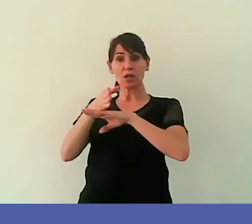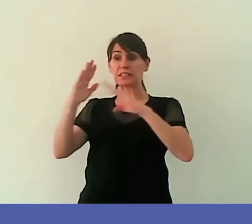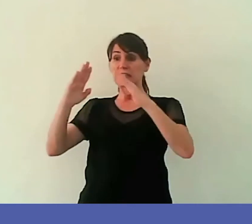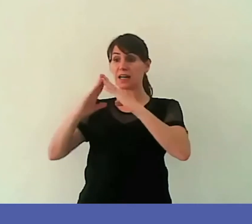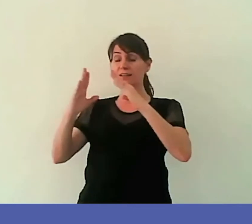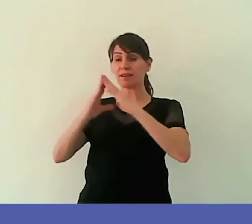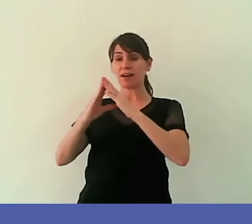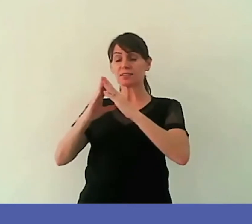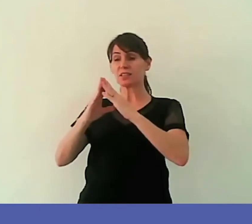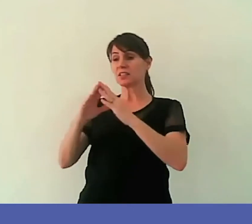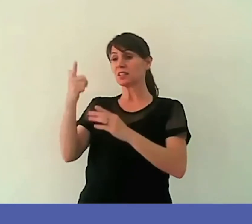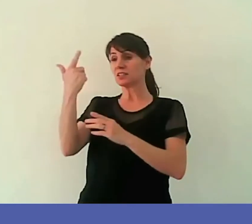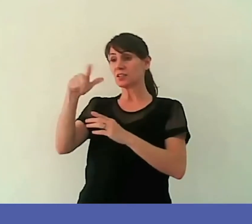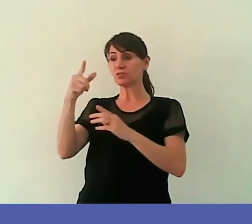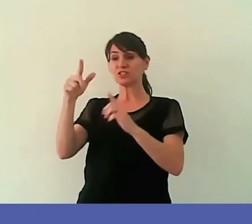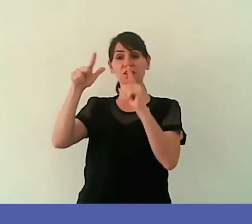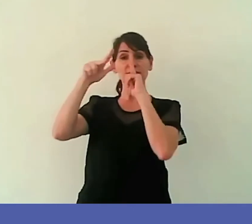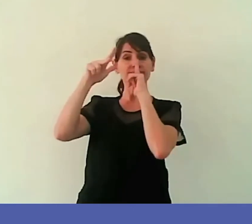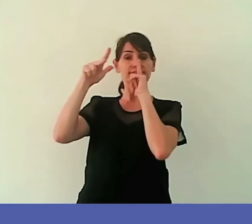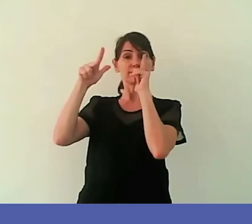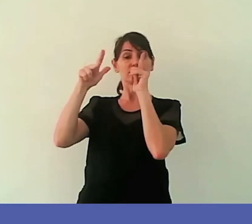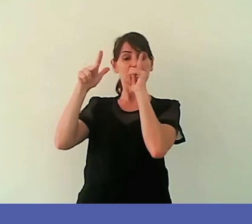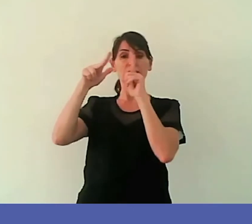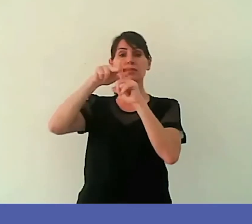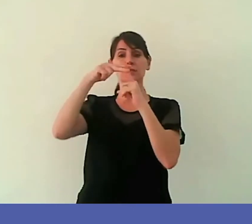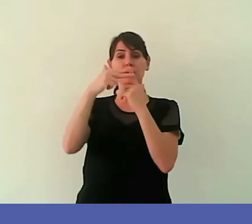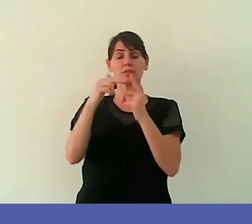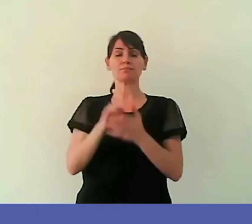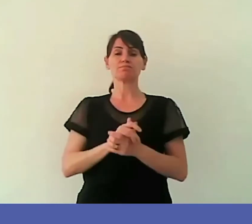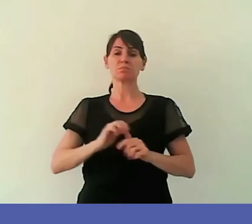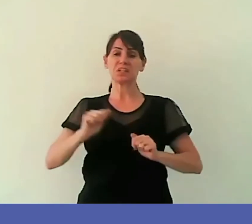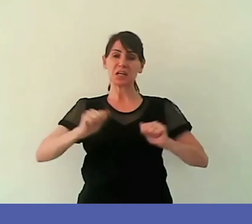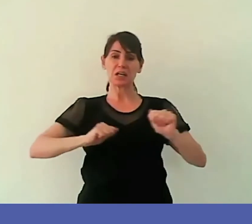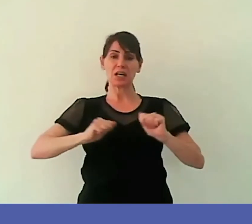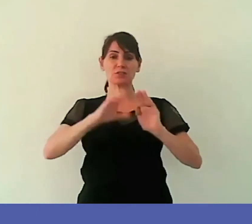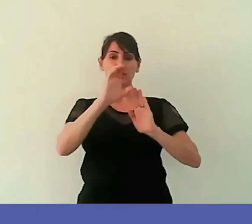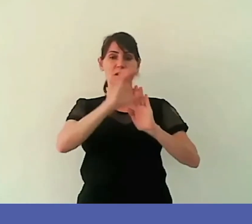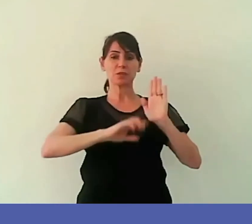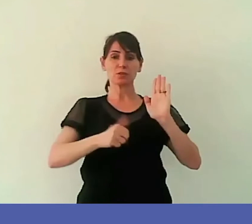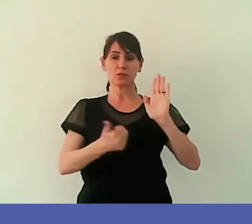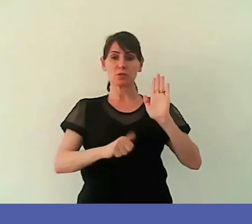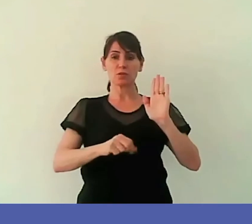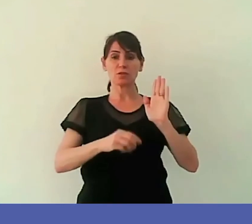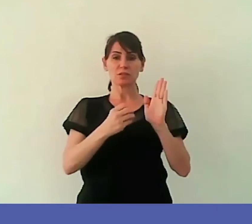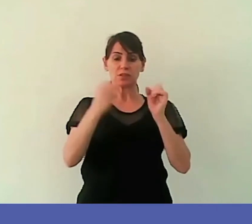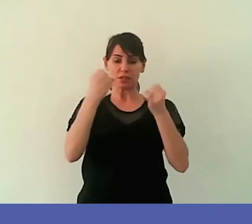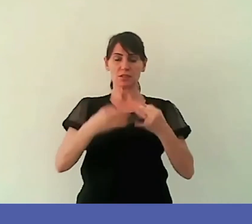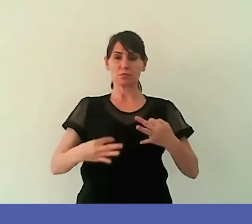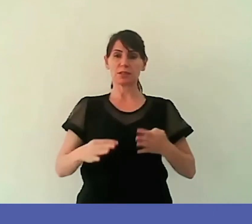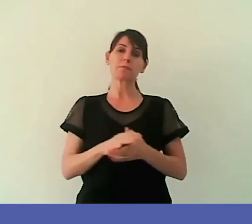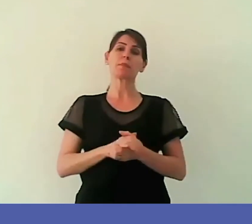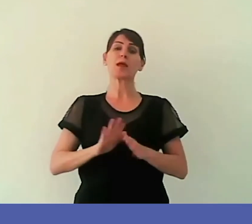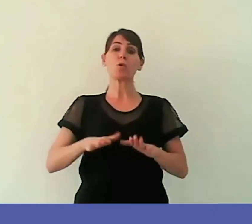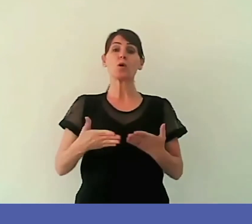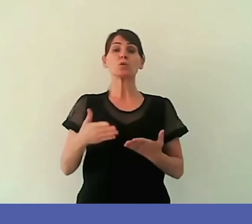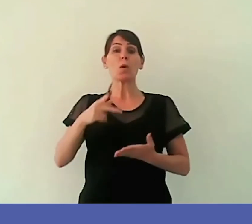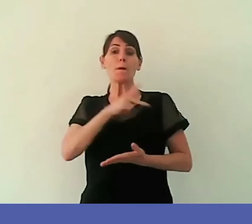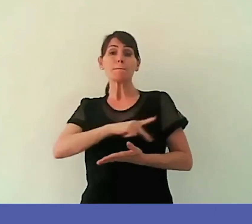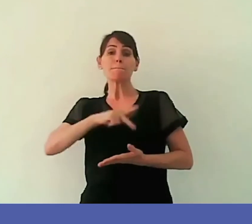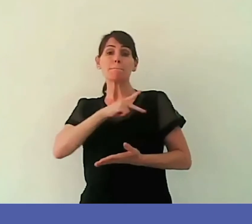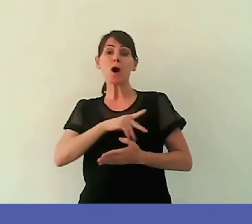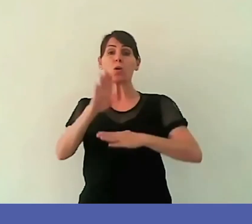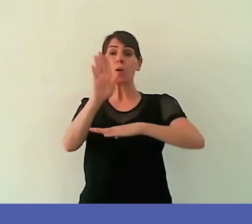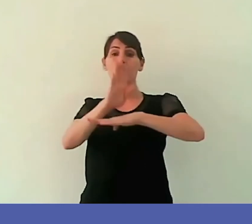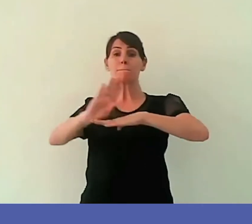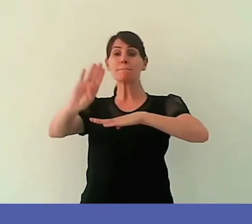havia comido com eles. Isso está em Atos capítulo 11, versículo 1 e 2. E quando Paulo e Barnabé foram para Jerusalém, porque